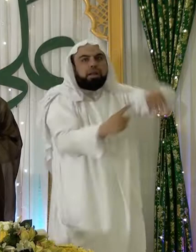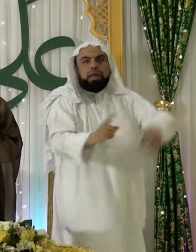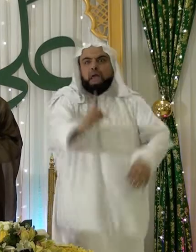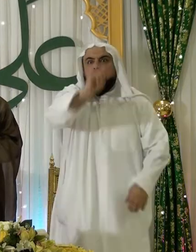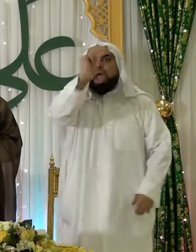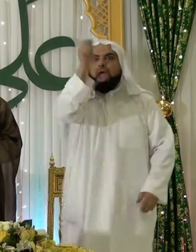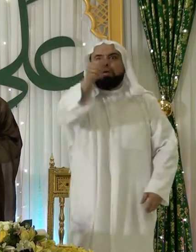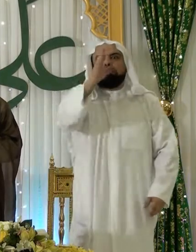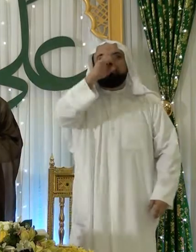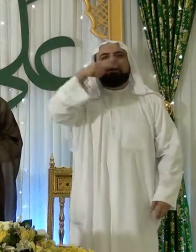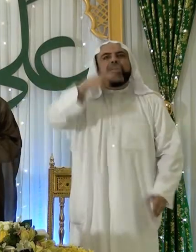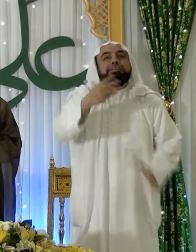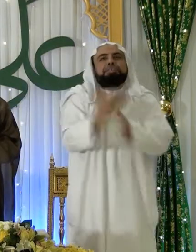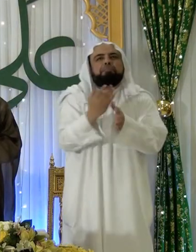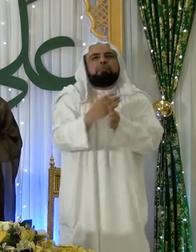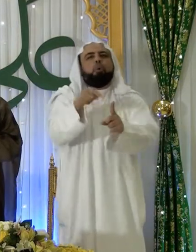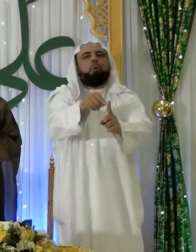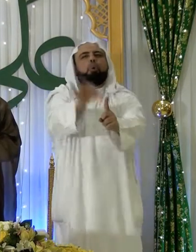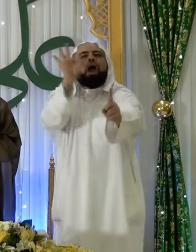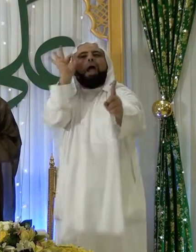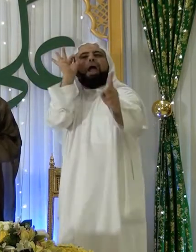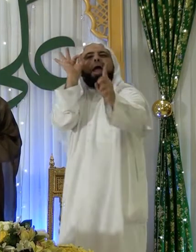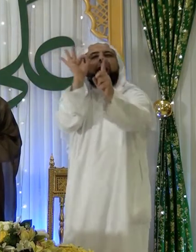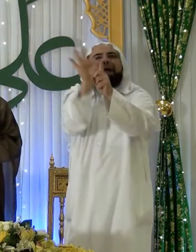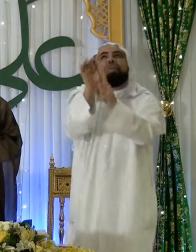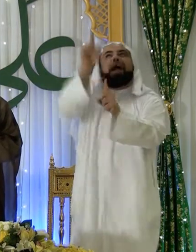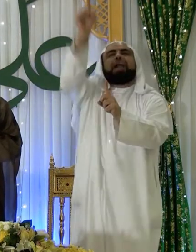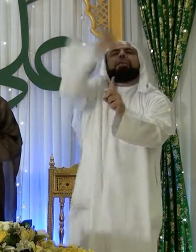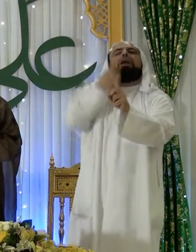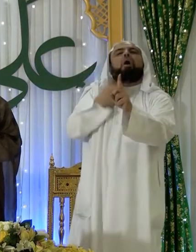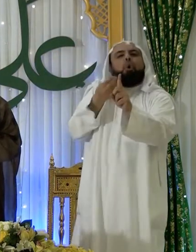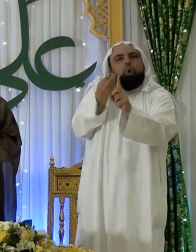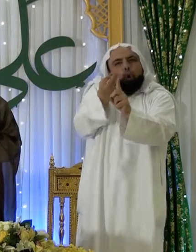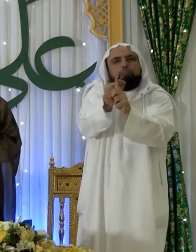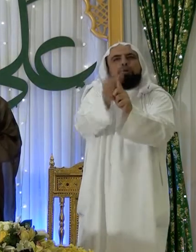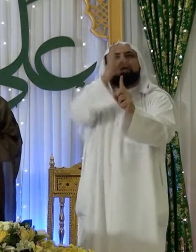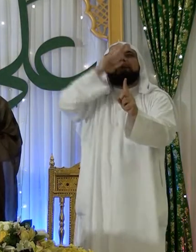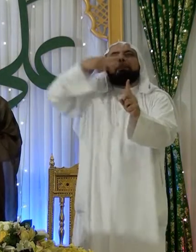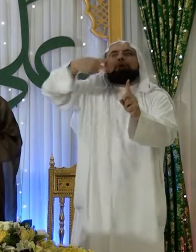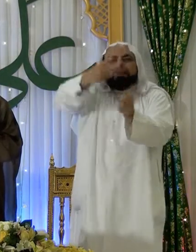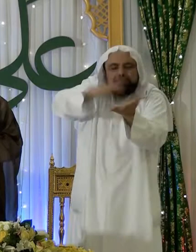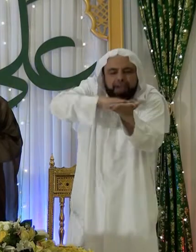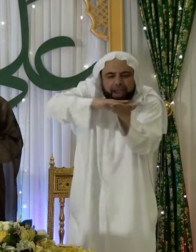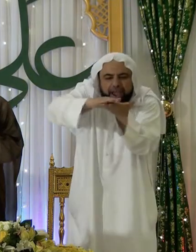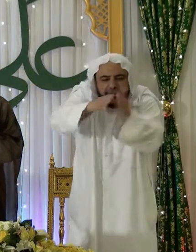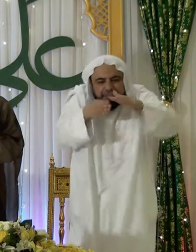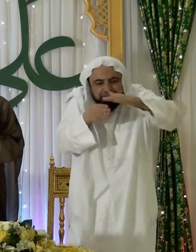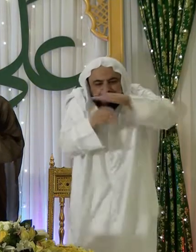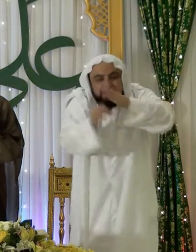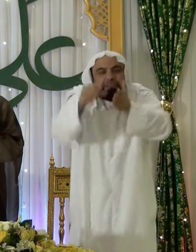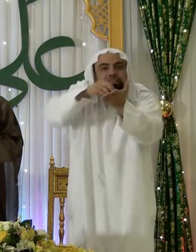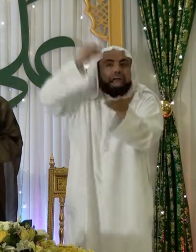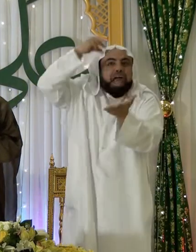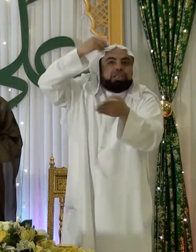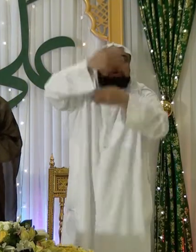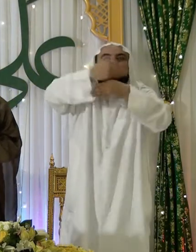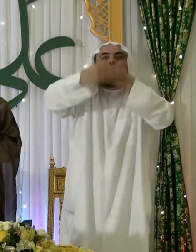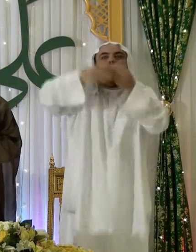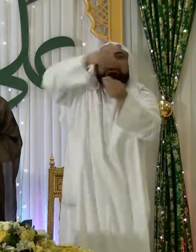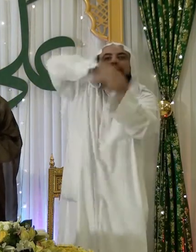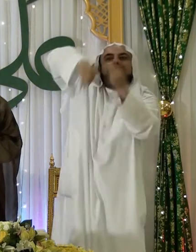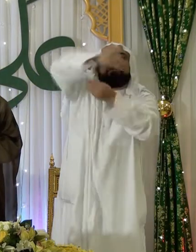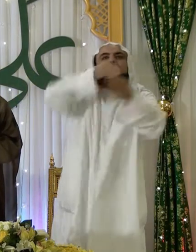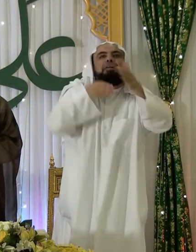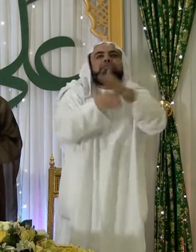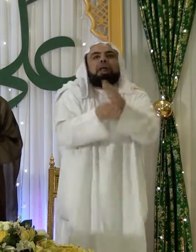تلك علامة وميزة خاصة في الإمام الذي يكون بعد رسول